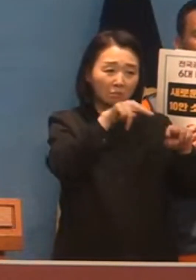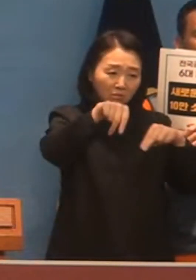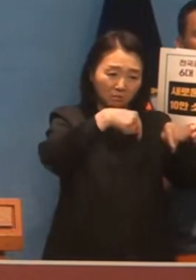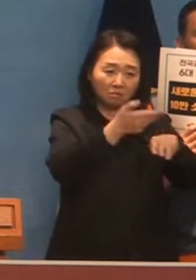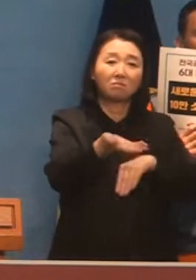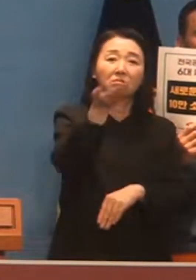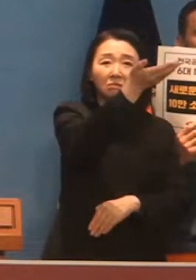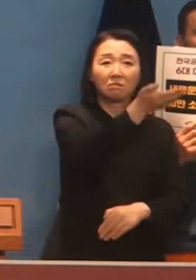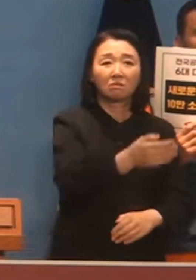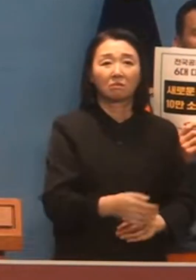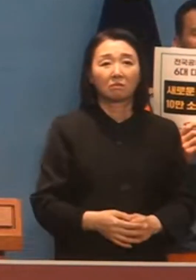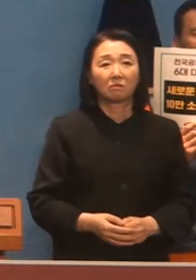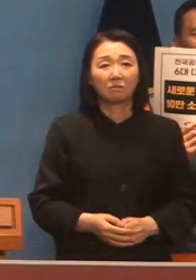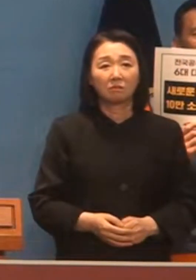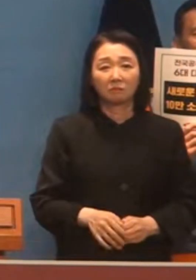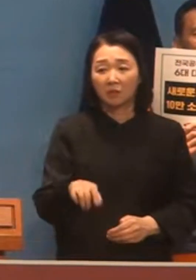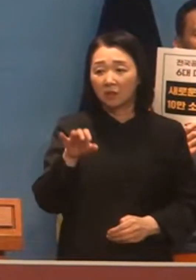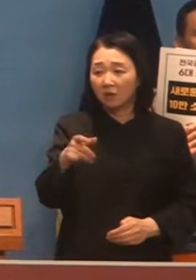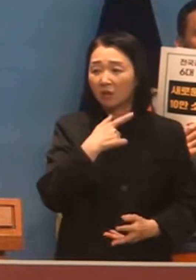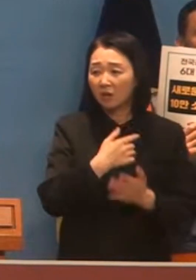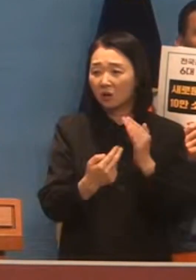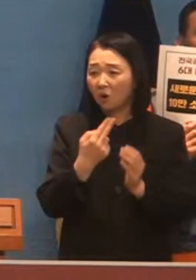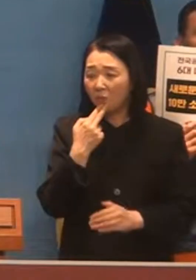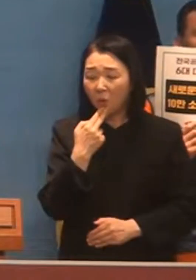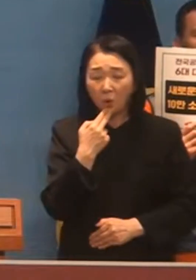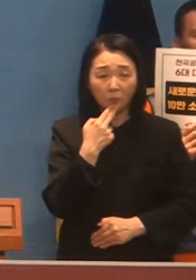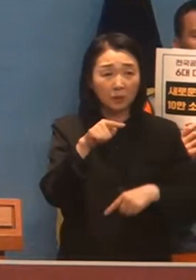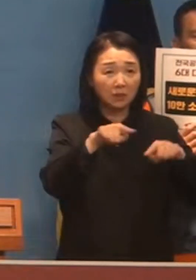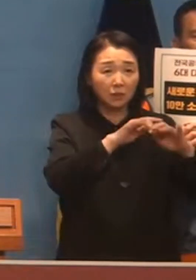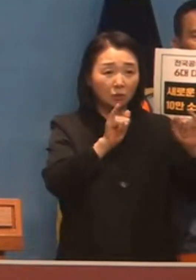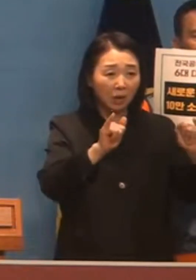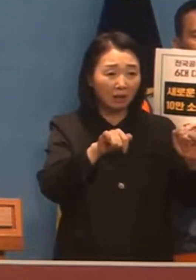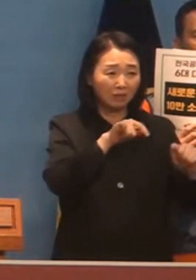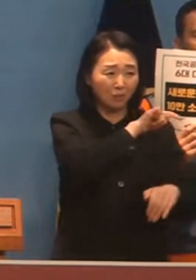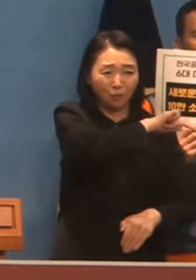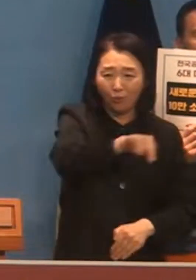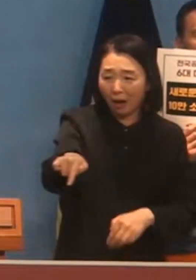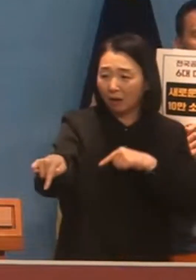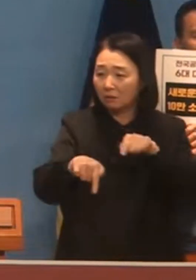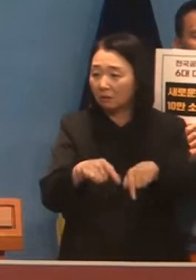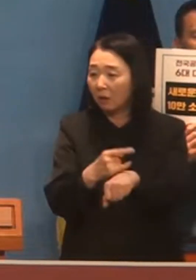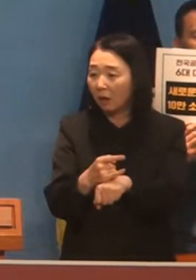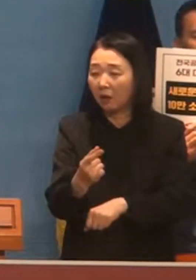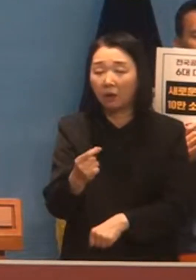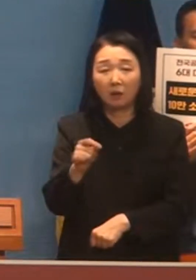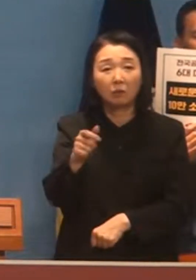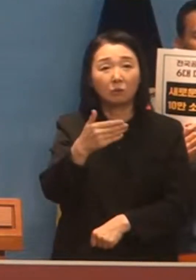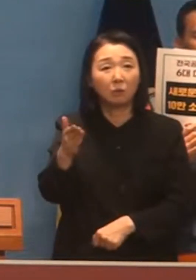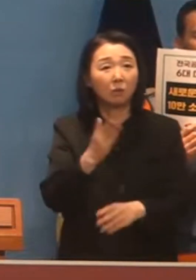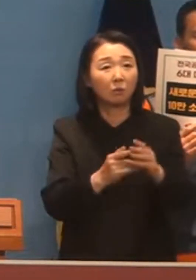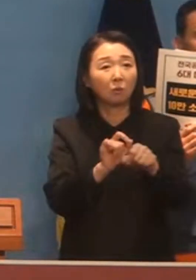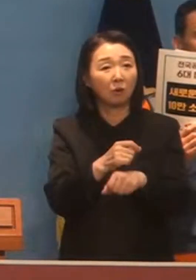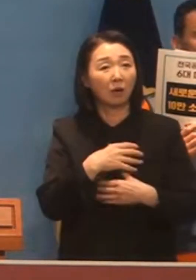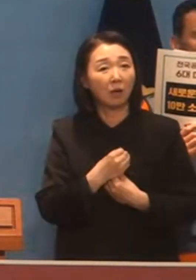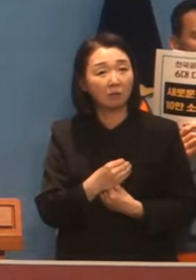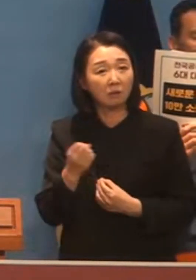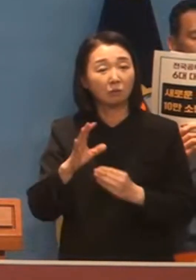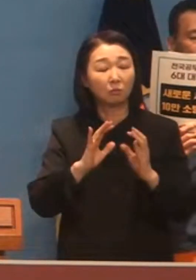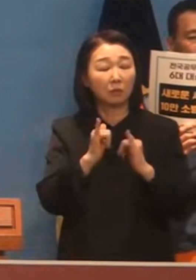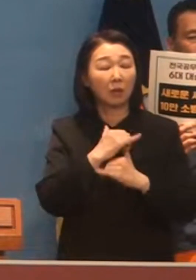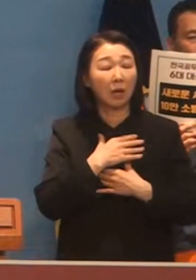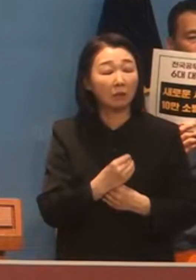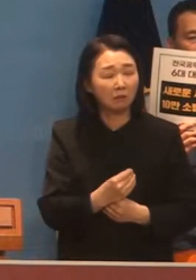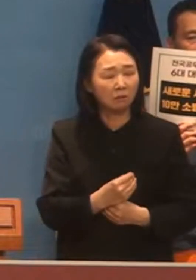승진하고 있습니다. 현장 경험이 전혀 없는 지휘관이 현장을 지휘하게 된다면 소방공무원들의 안전과 더불어 국민들의